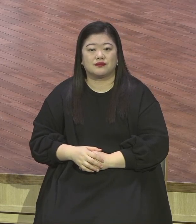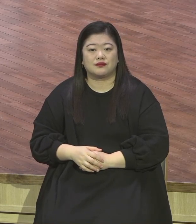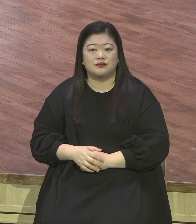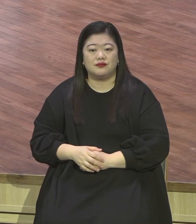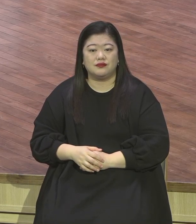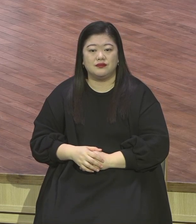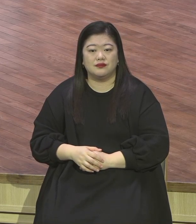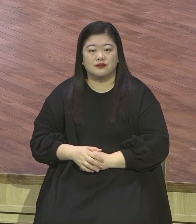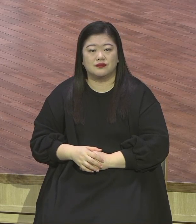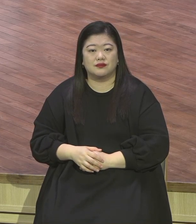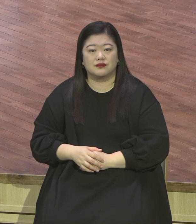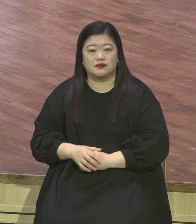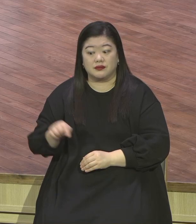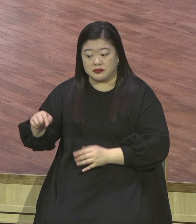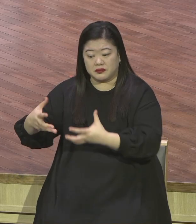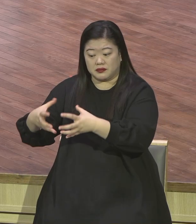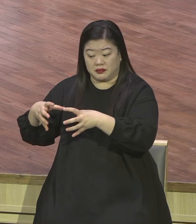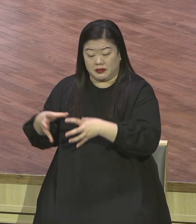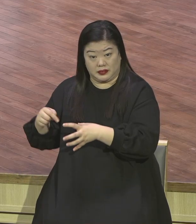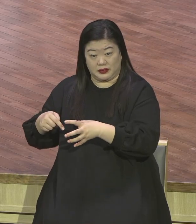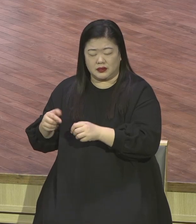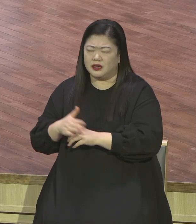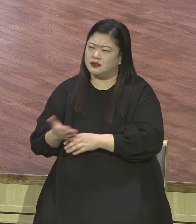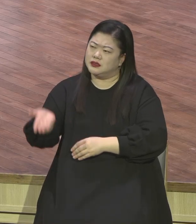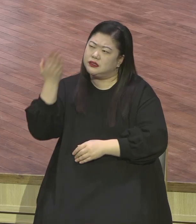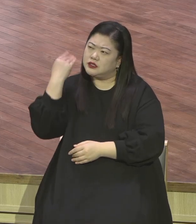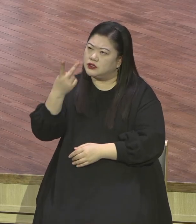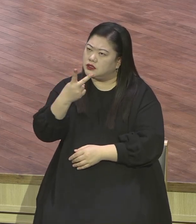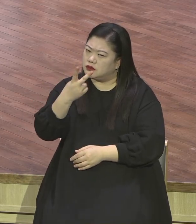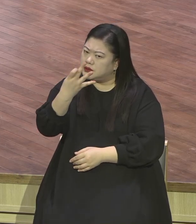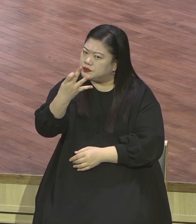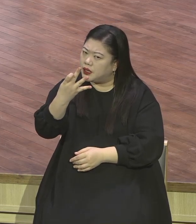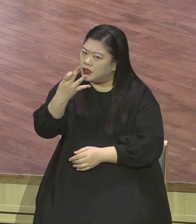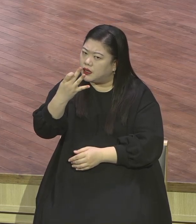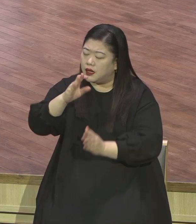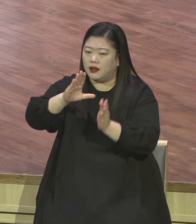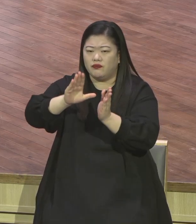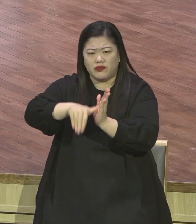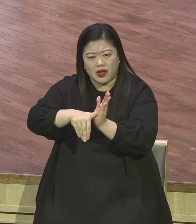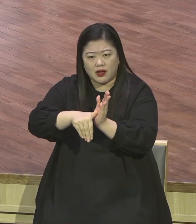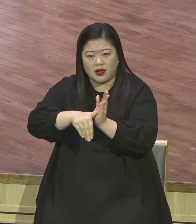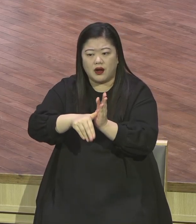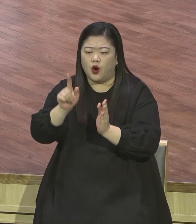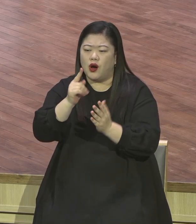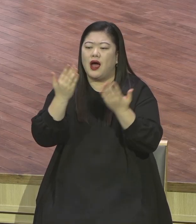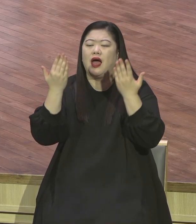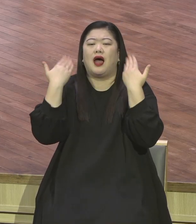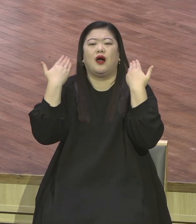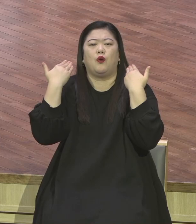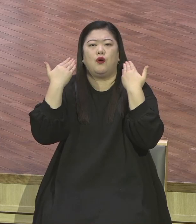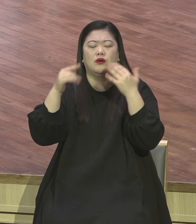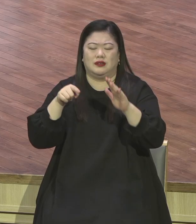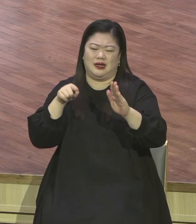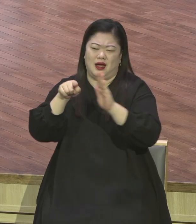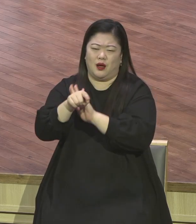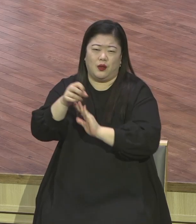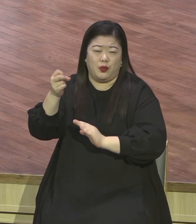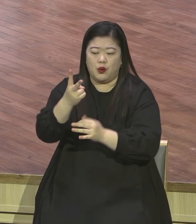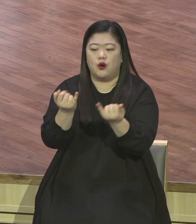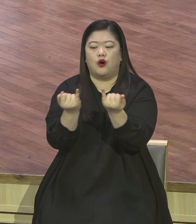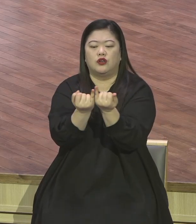이들은 2014년도에도 이 학교를 들어가가지고 이 학생들